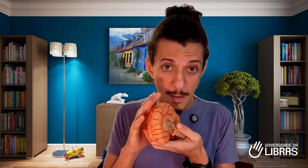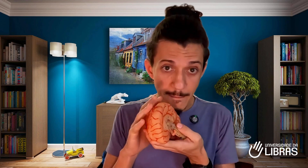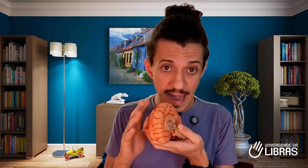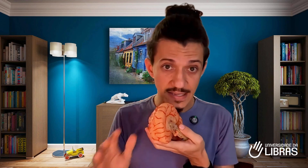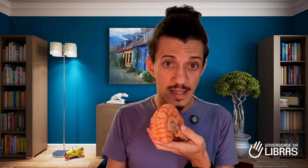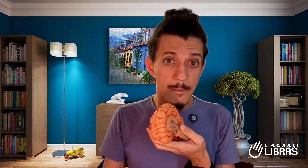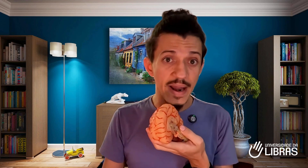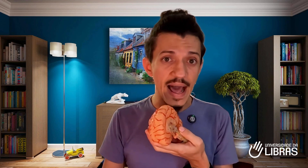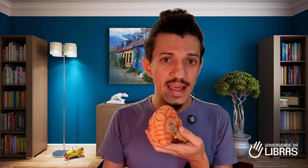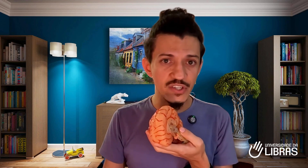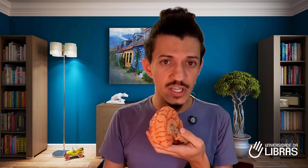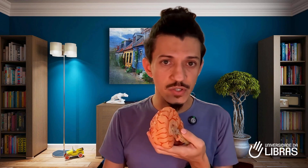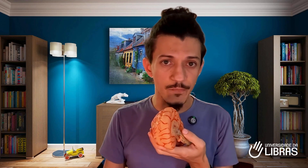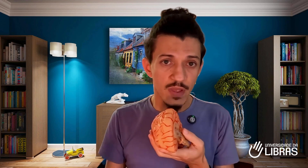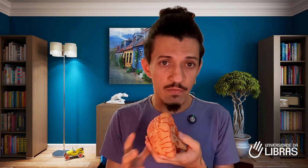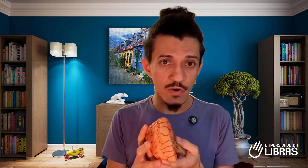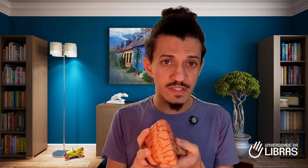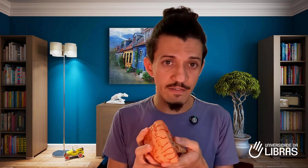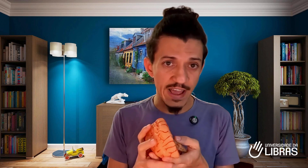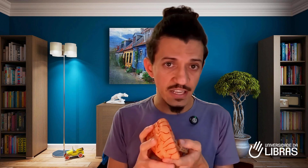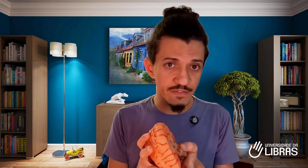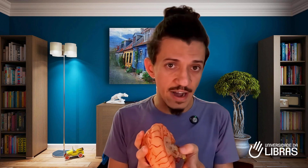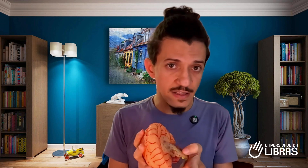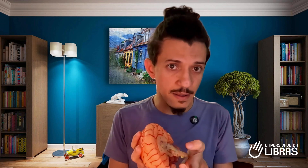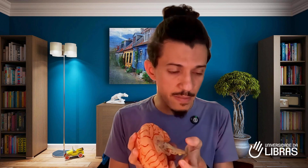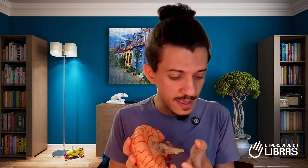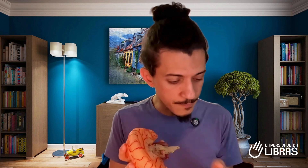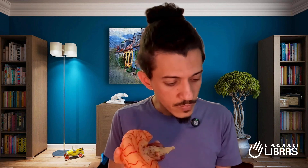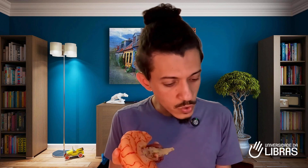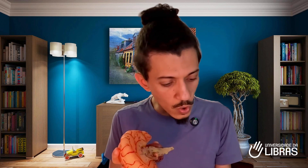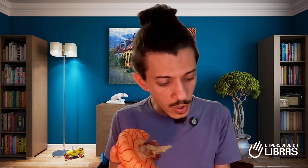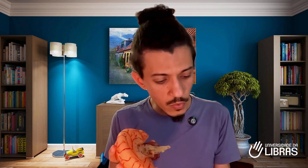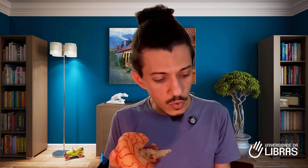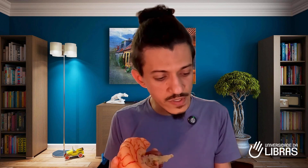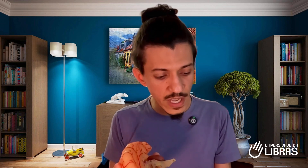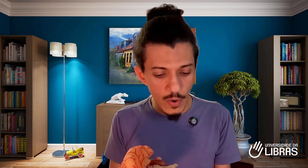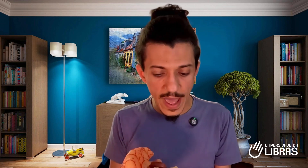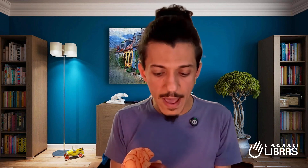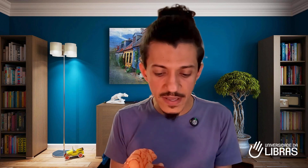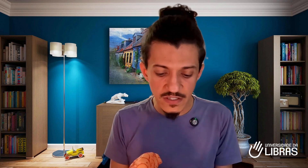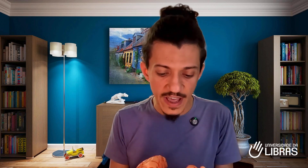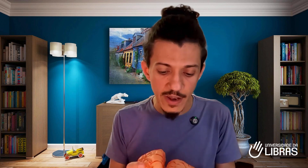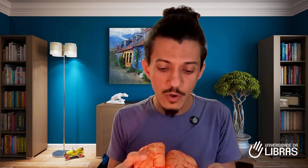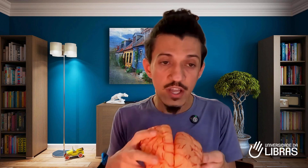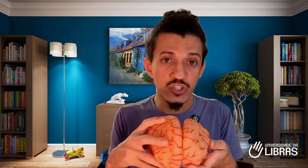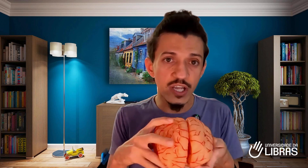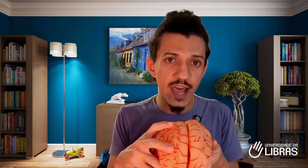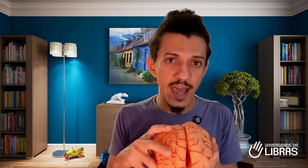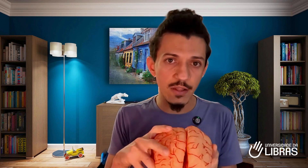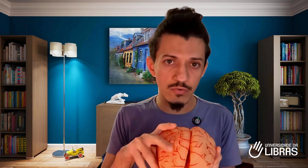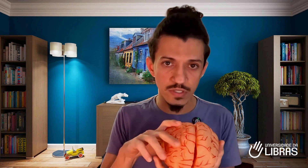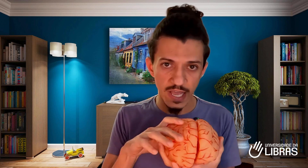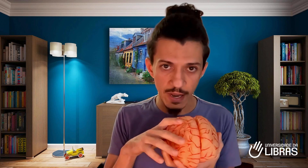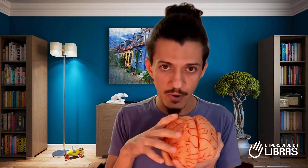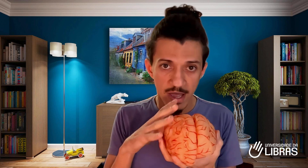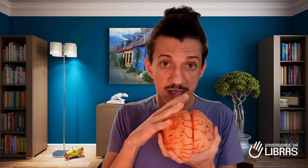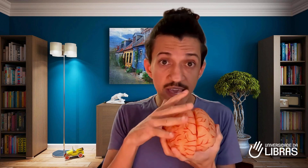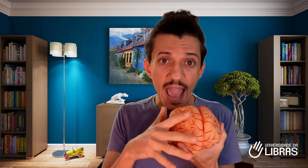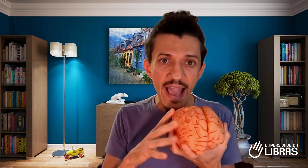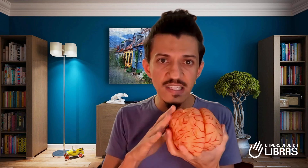Mas, para além disso, você vai ativar também todo o seu hemisfério direito do cérebro, que é